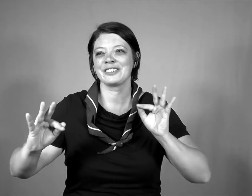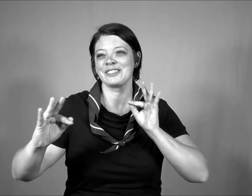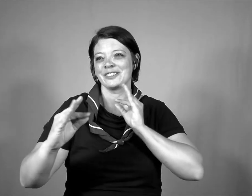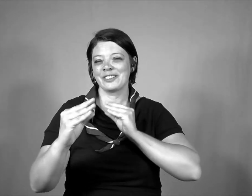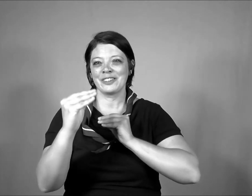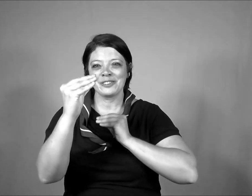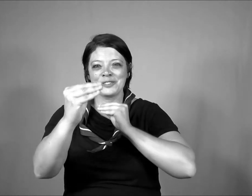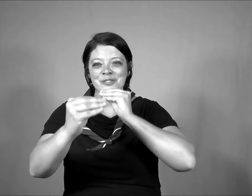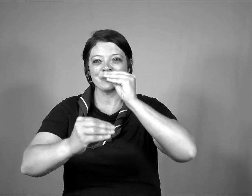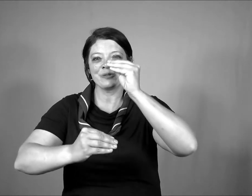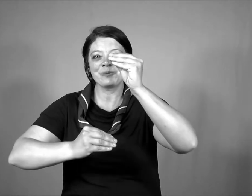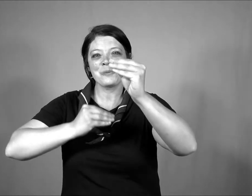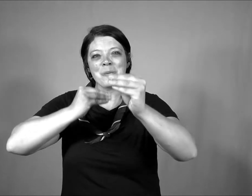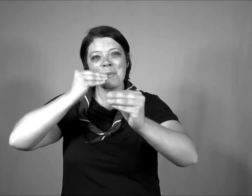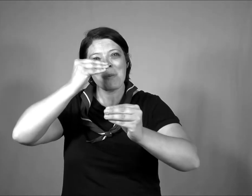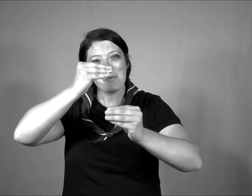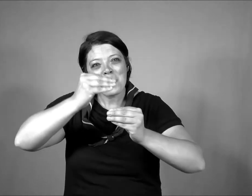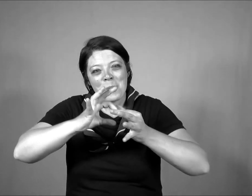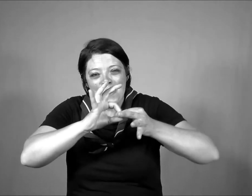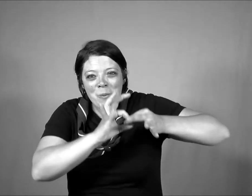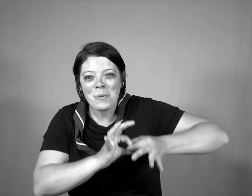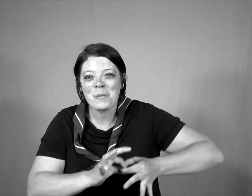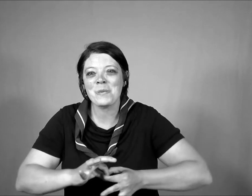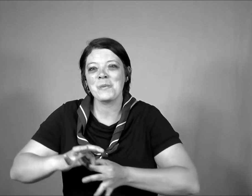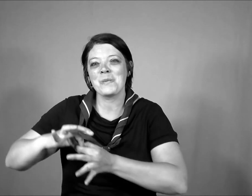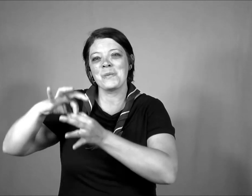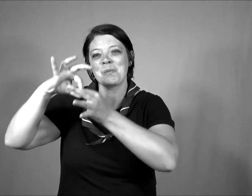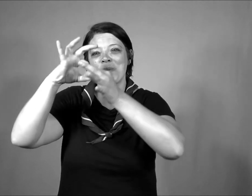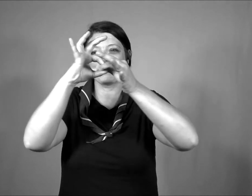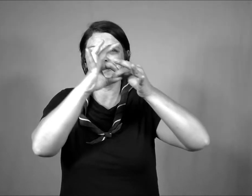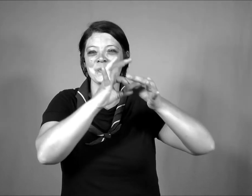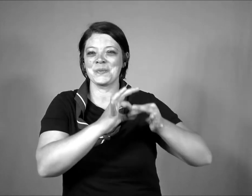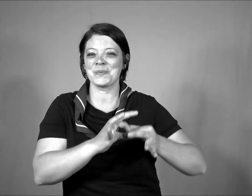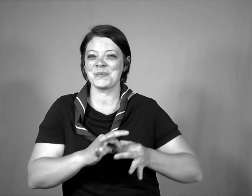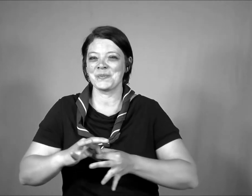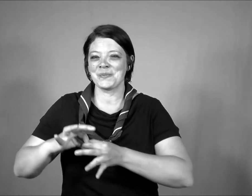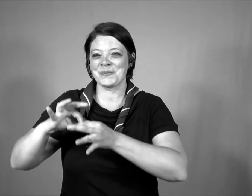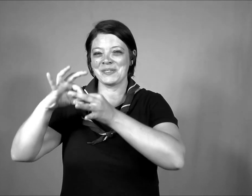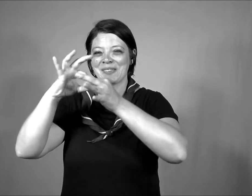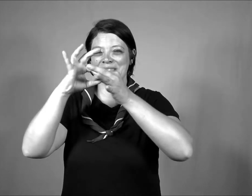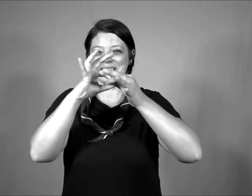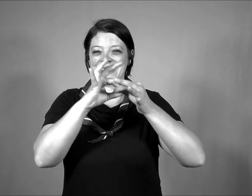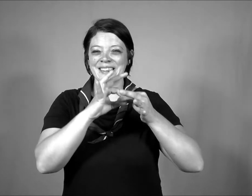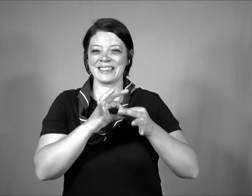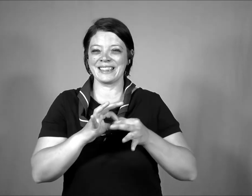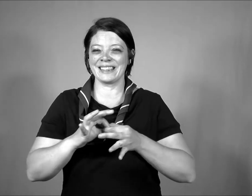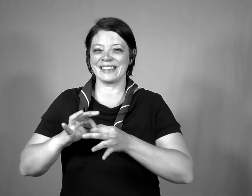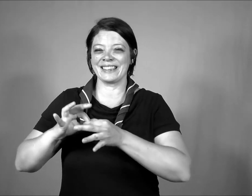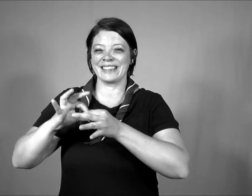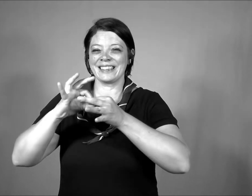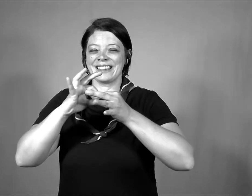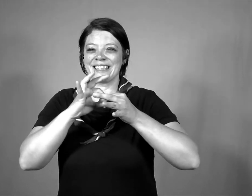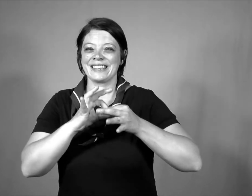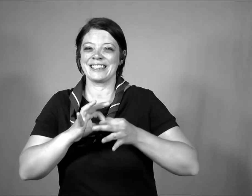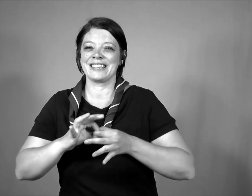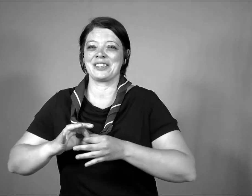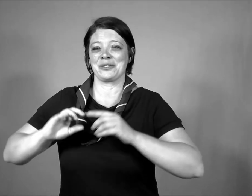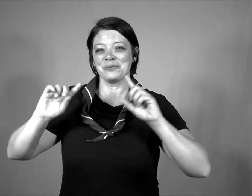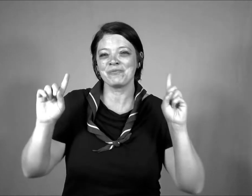fraternité vivante qui lie les scouts du monde entier.